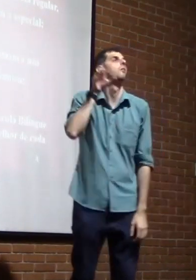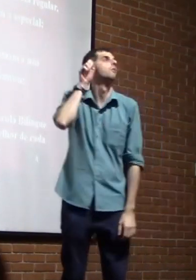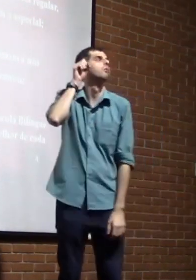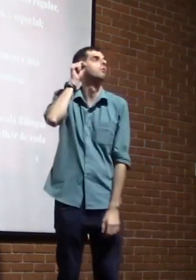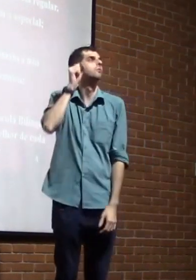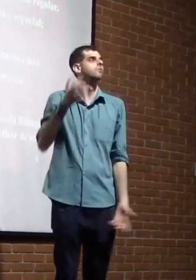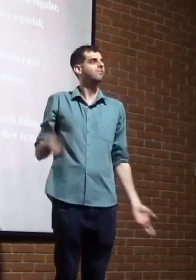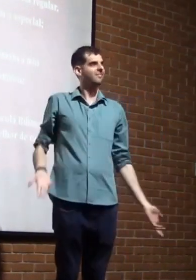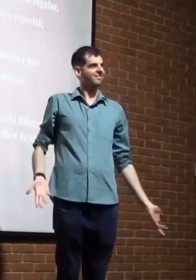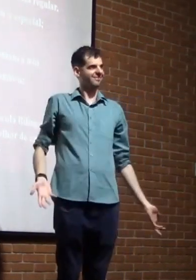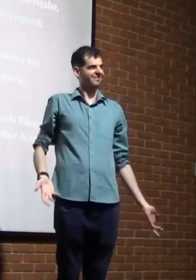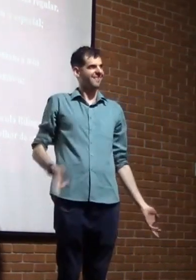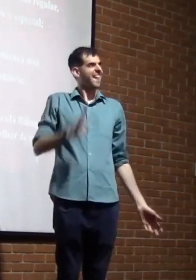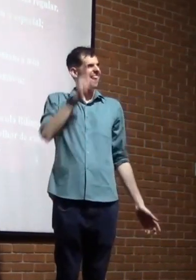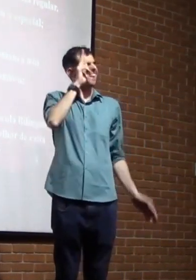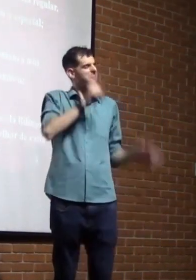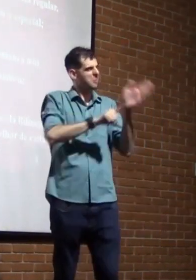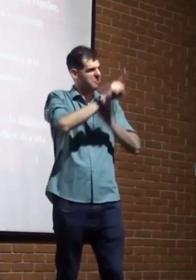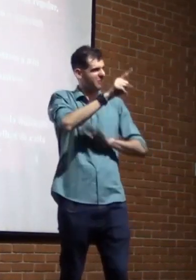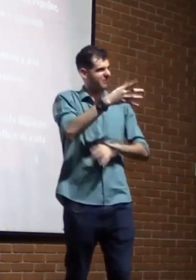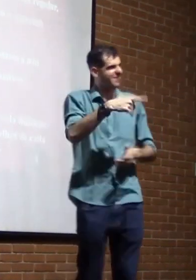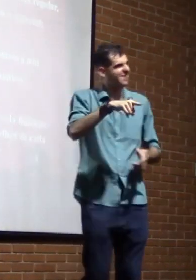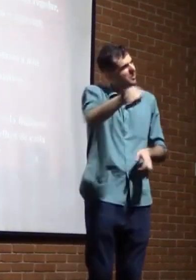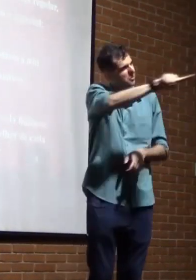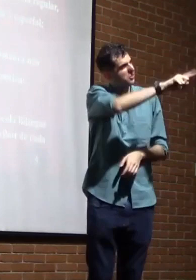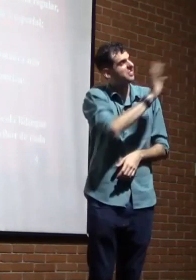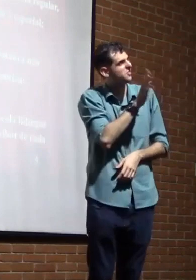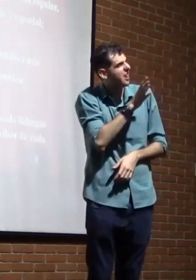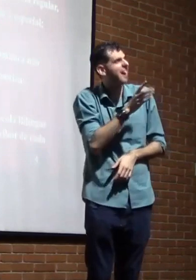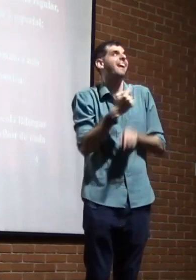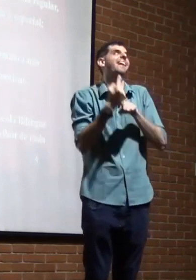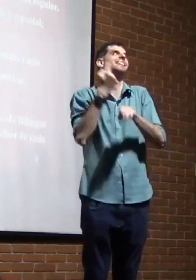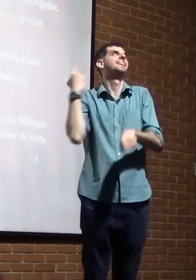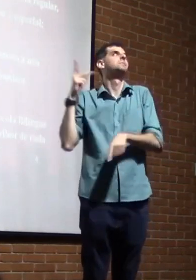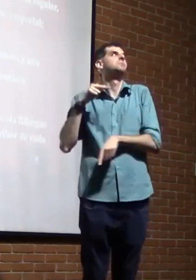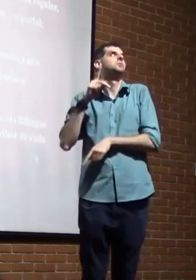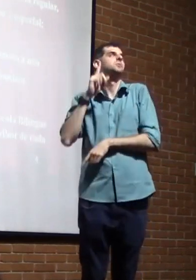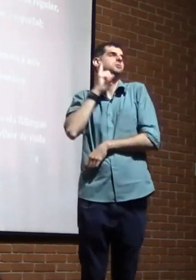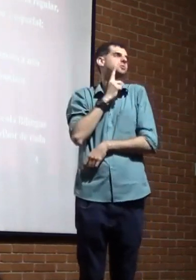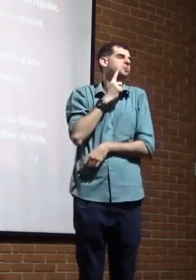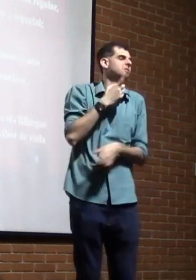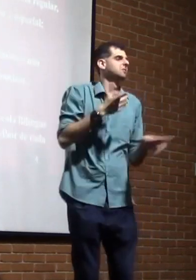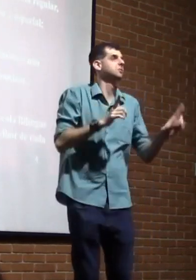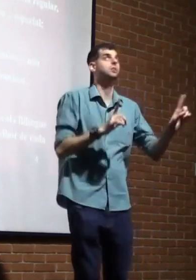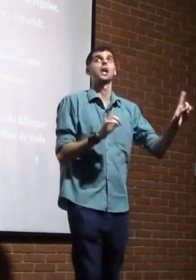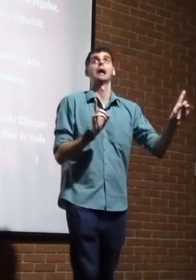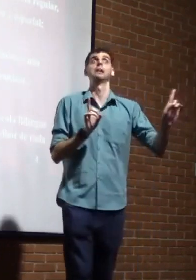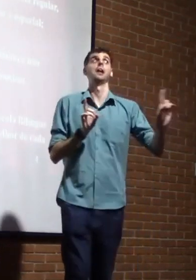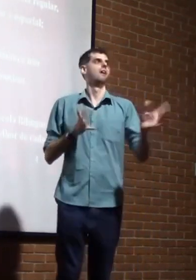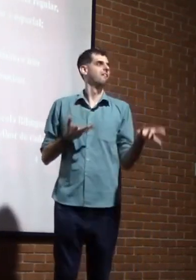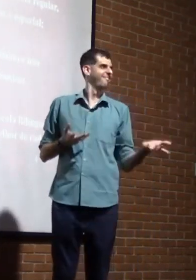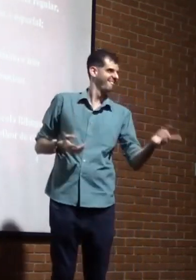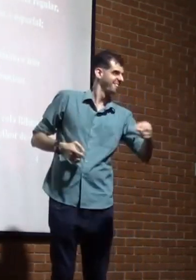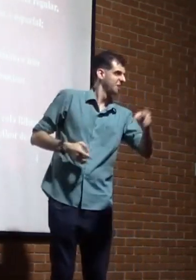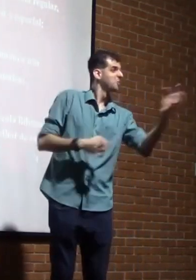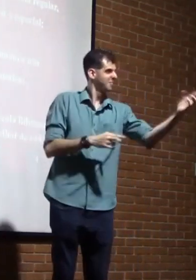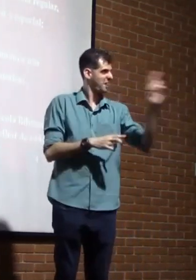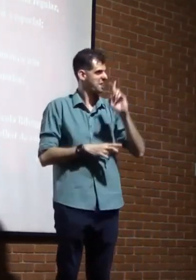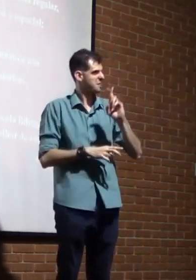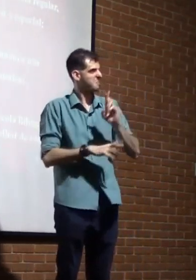o perfil do profissional como professor, né, que era ouvinte, né? E aí eu pergunto, vocês, por exemplo, né, já teve algum...